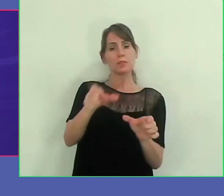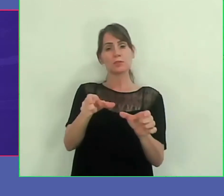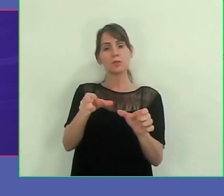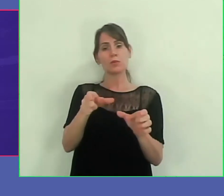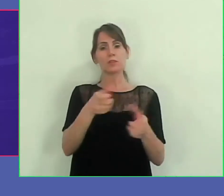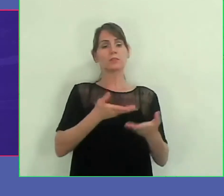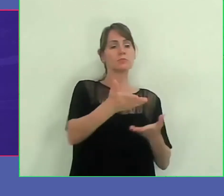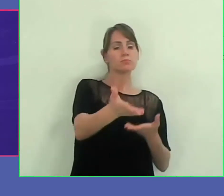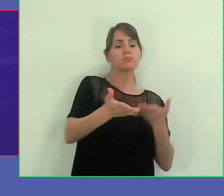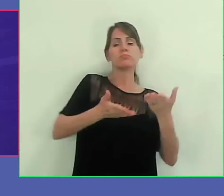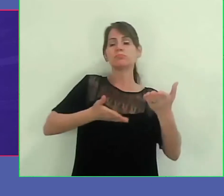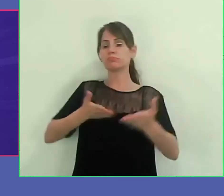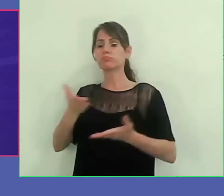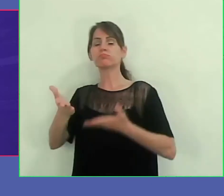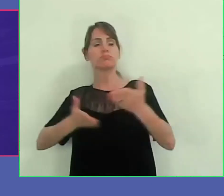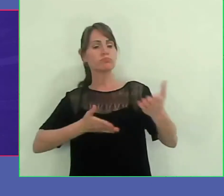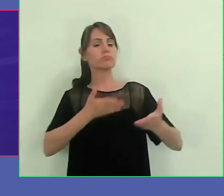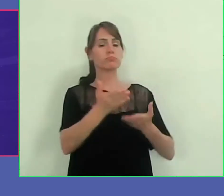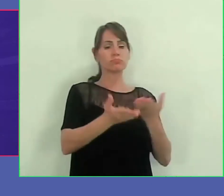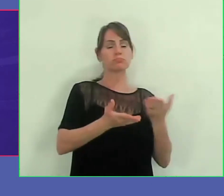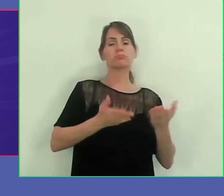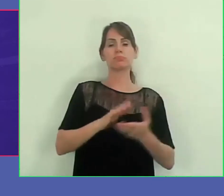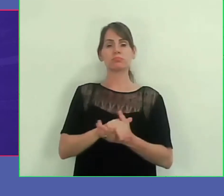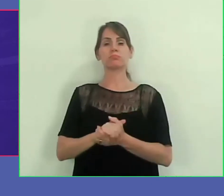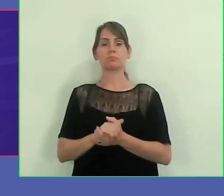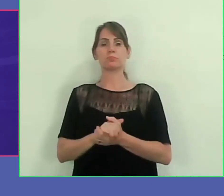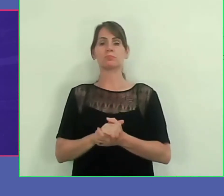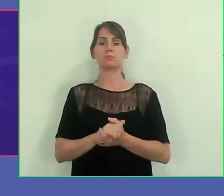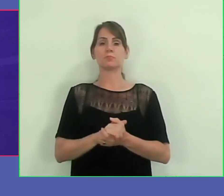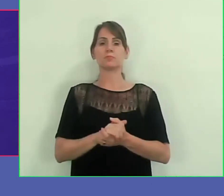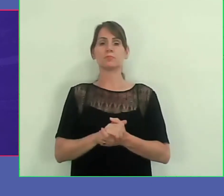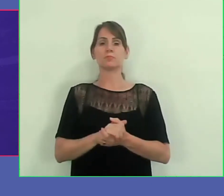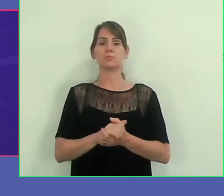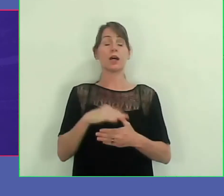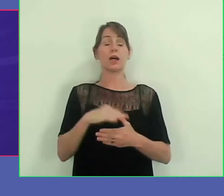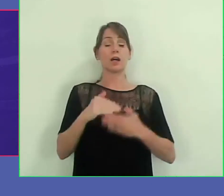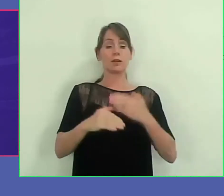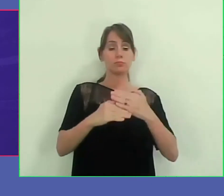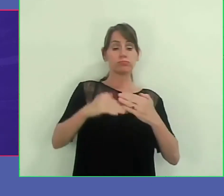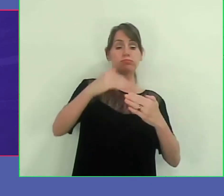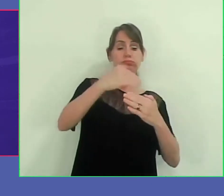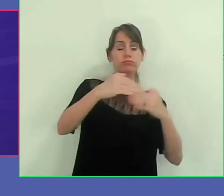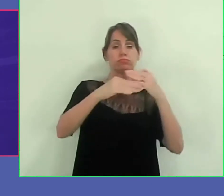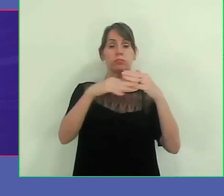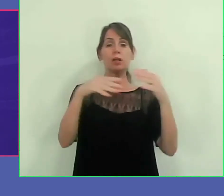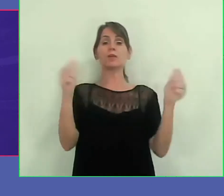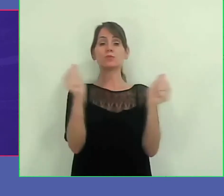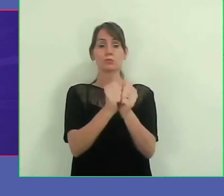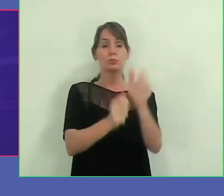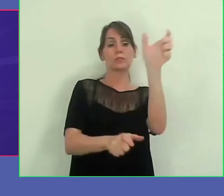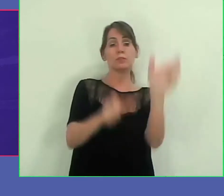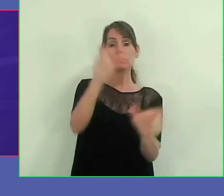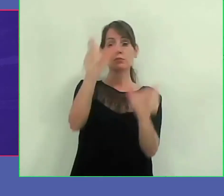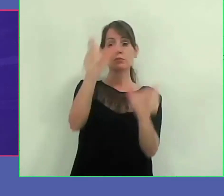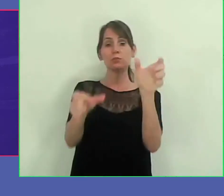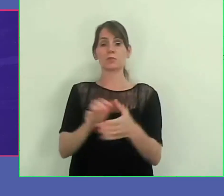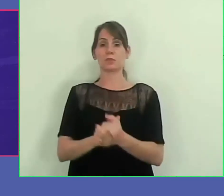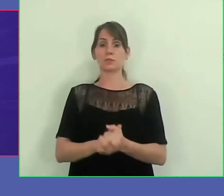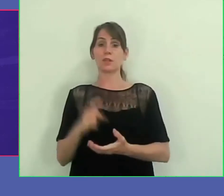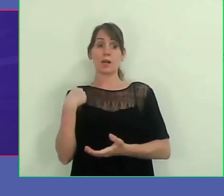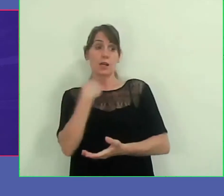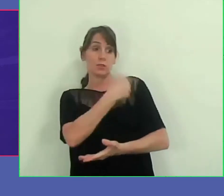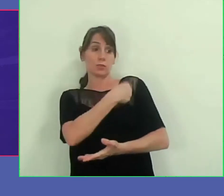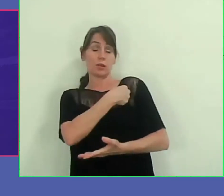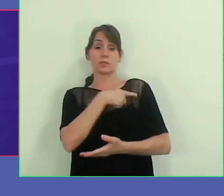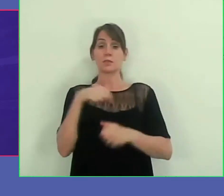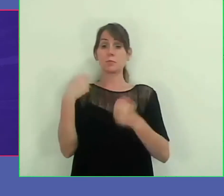edificação, nós aprendemos a nos edificar com essas pessoas, então nós precisamos de ajustes. Não